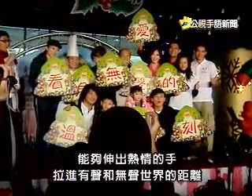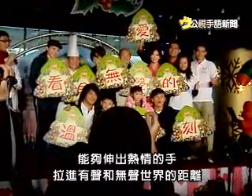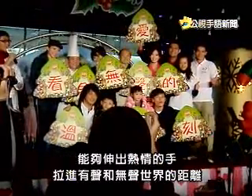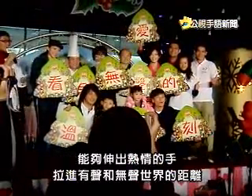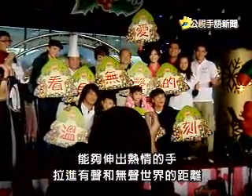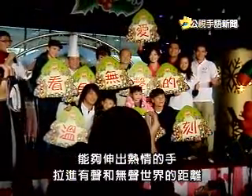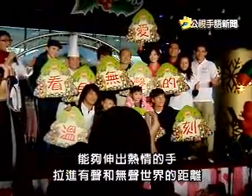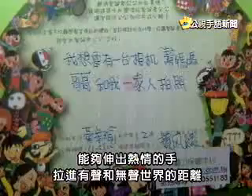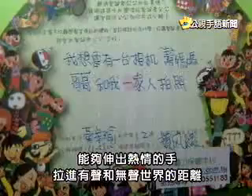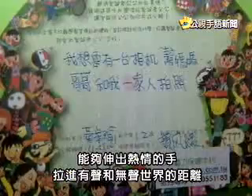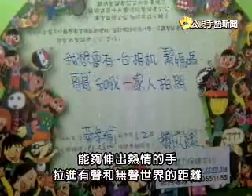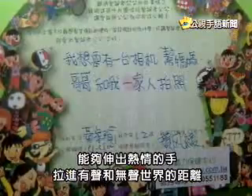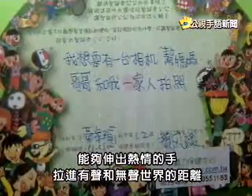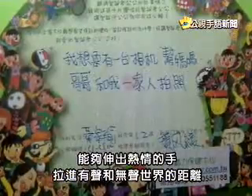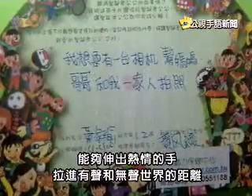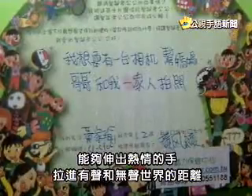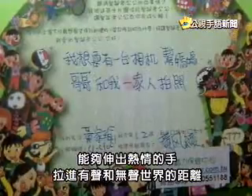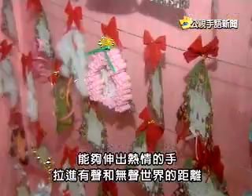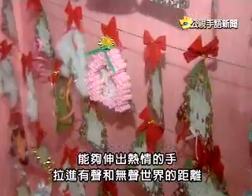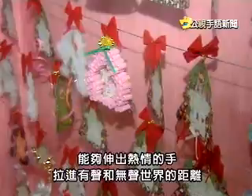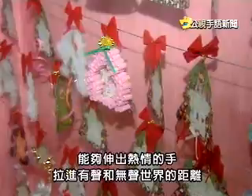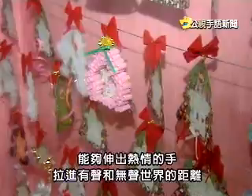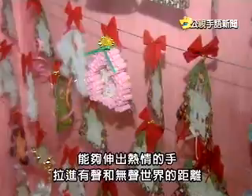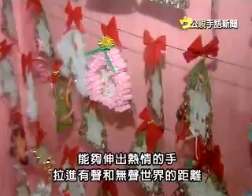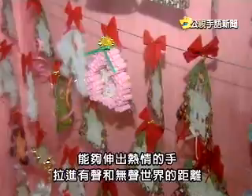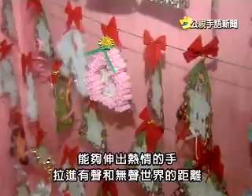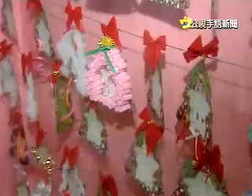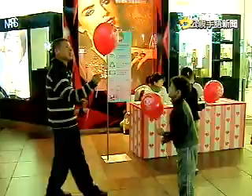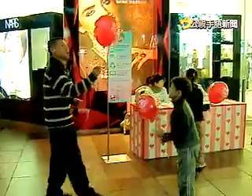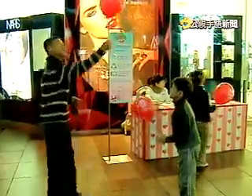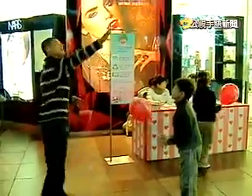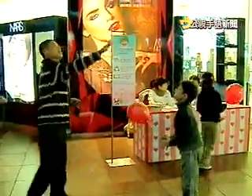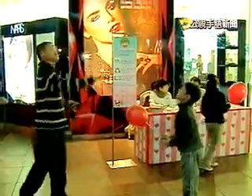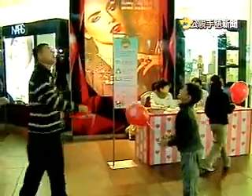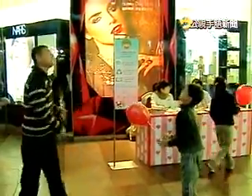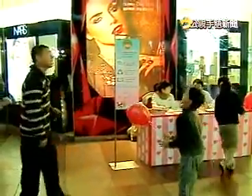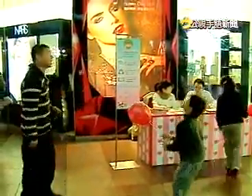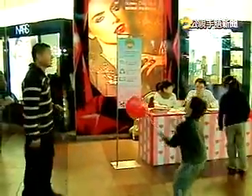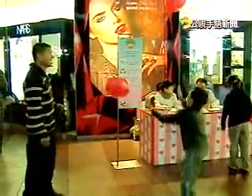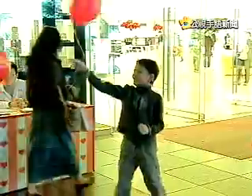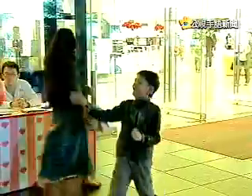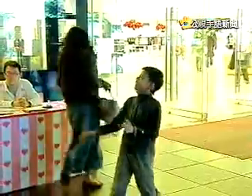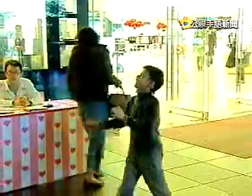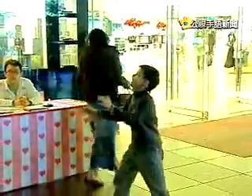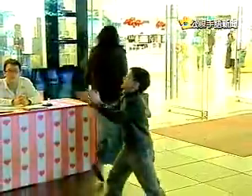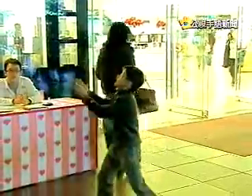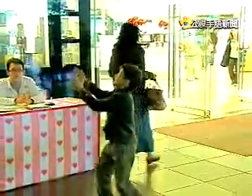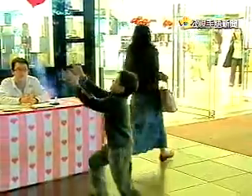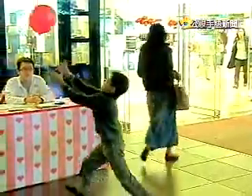情的手，拉近有声和无声世界的距离。记者程修玲、郑凯文台北报道。